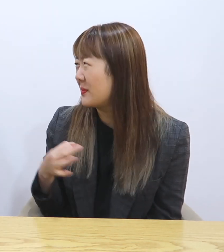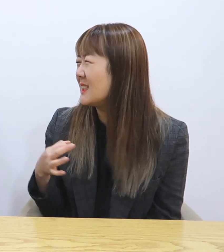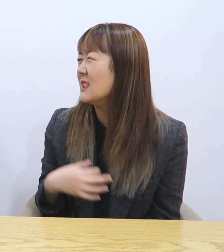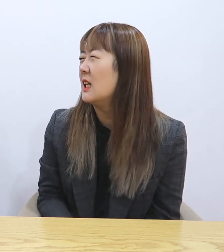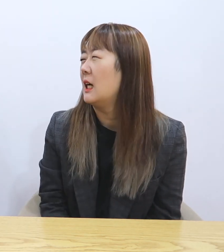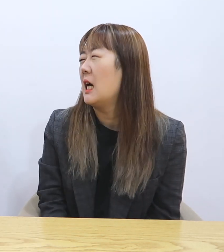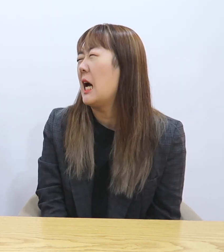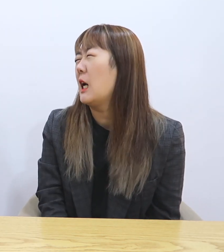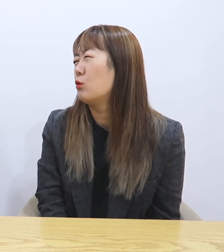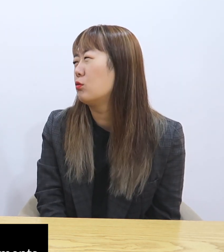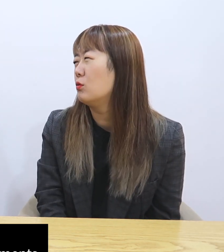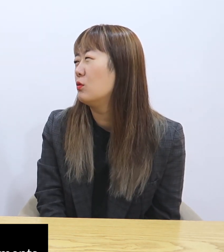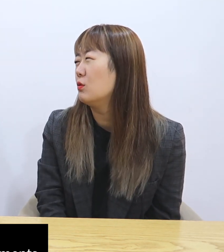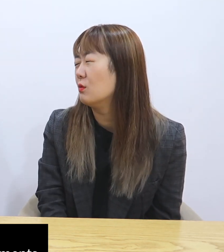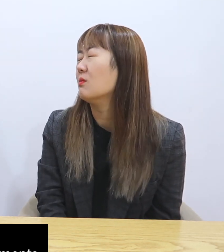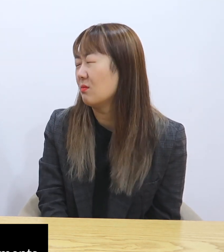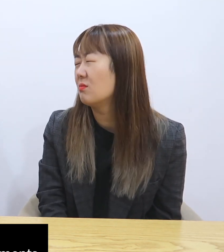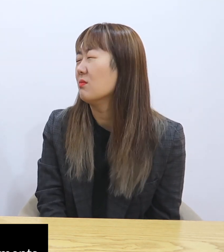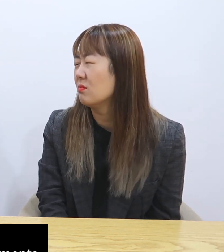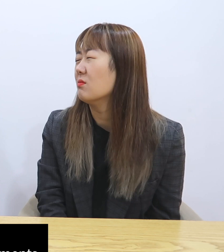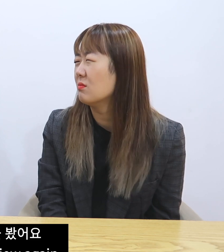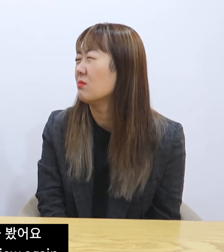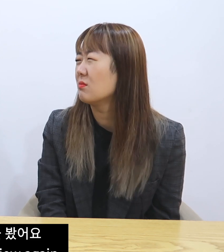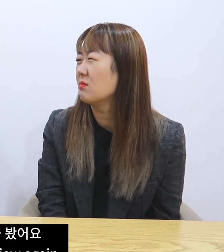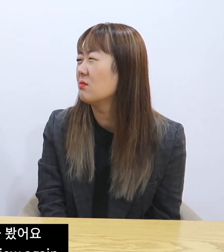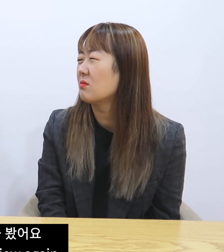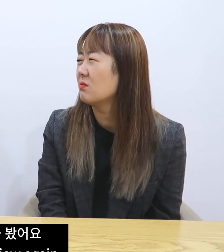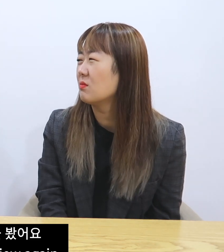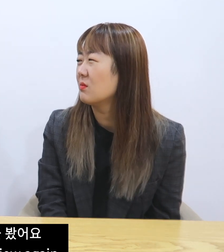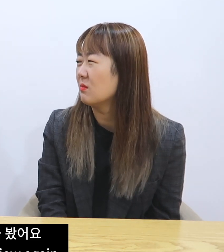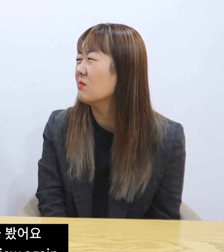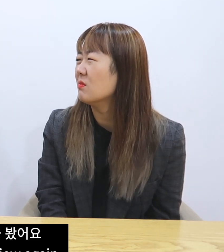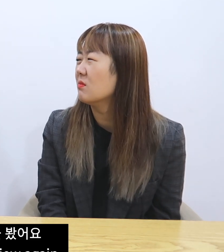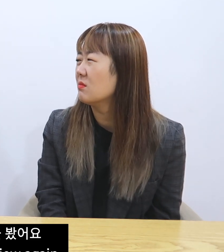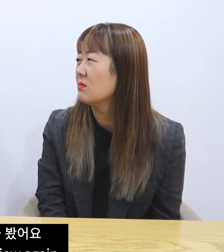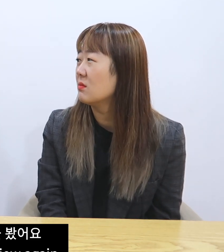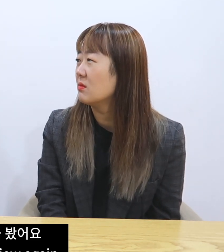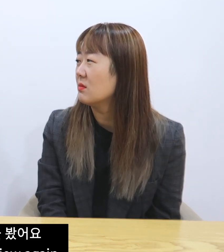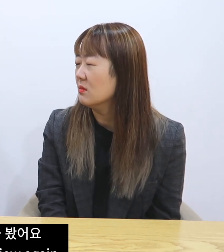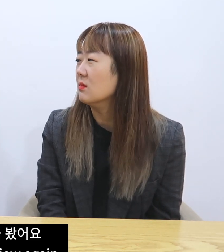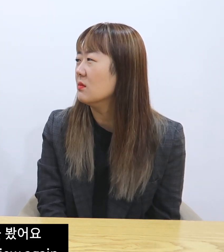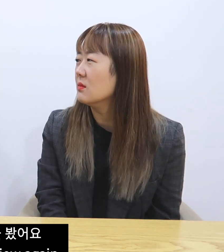돈놈지 그놈 그래서 딱지 먼저 봤죠.